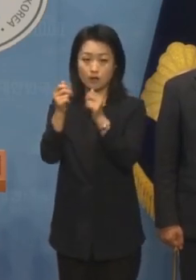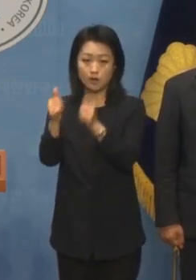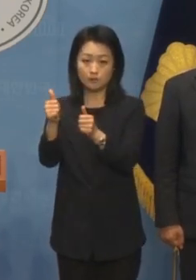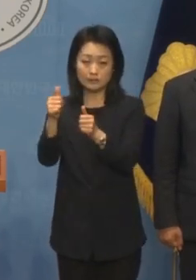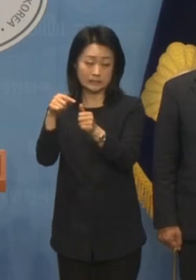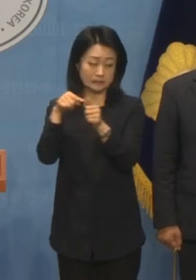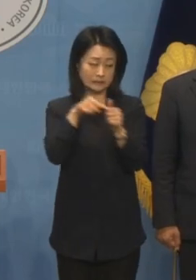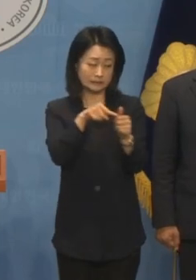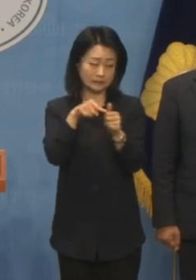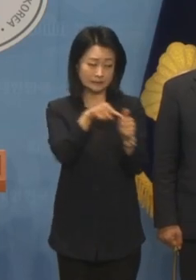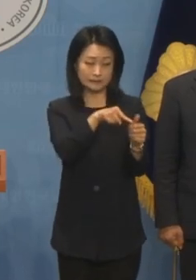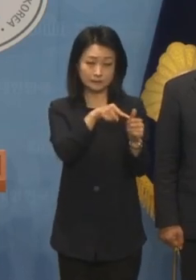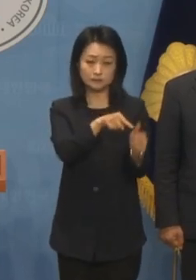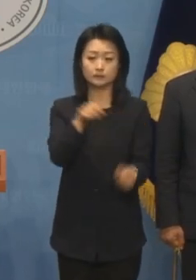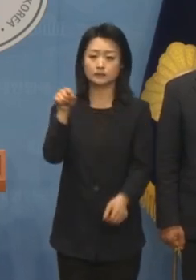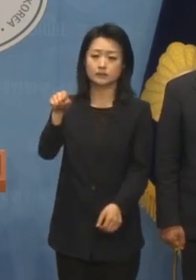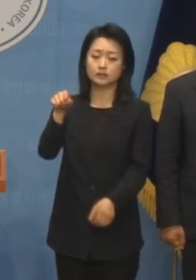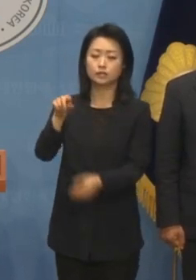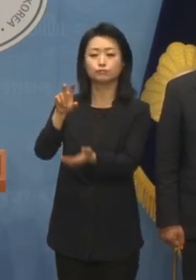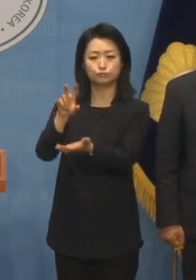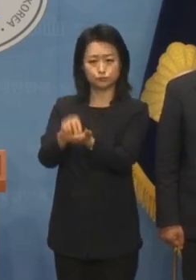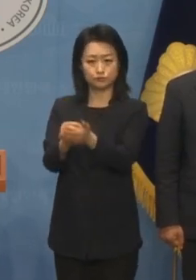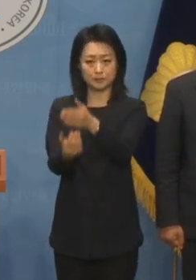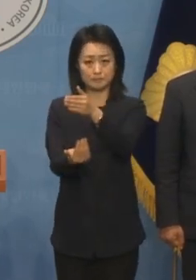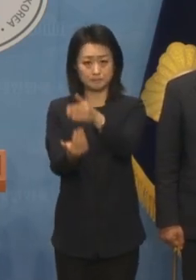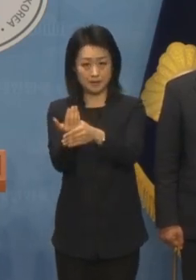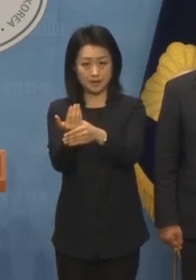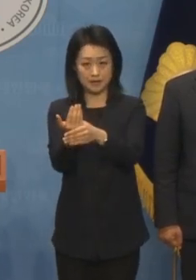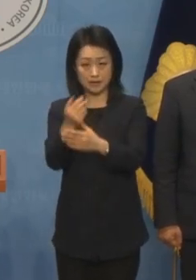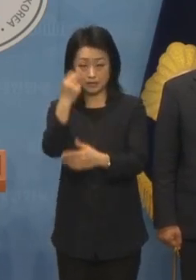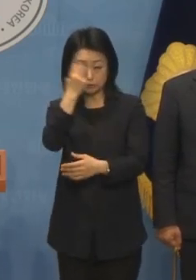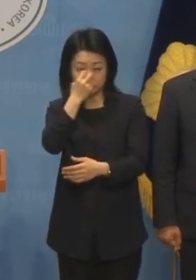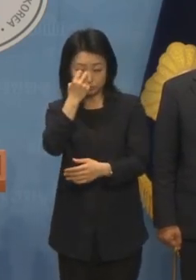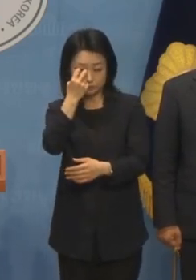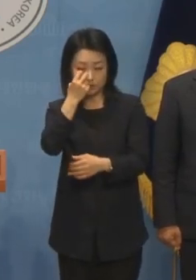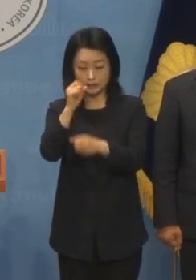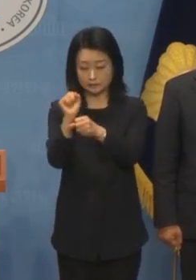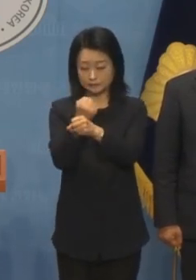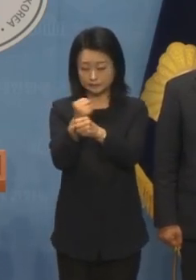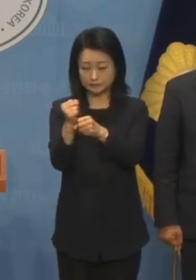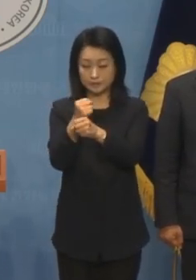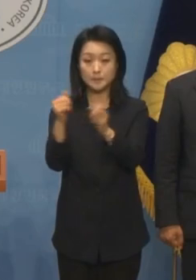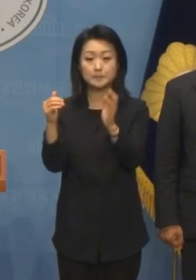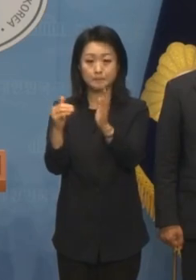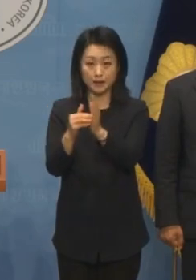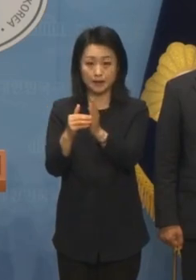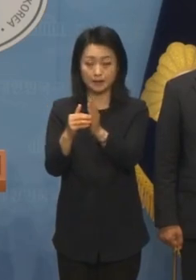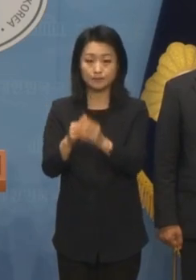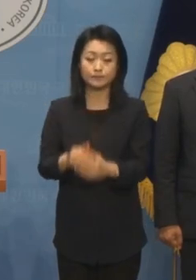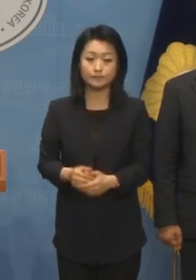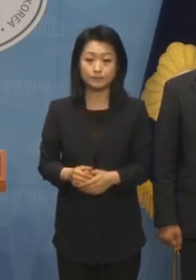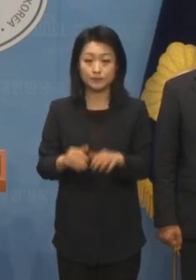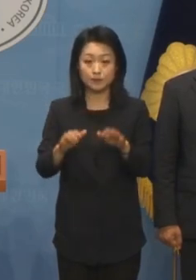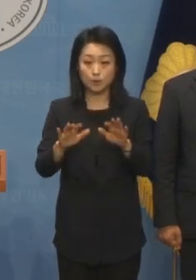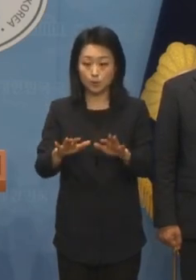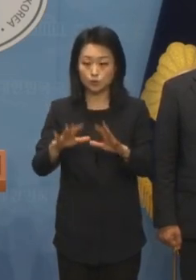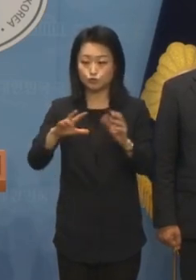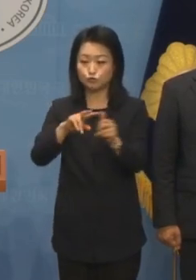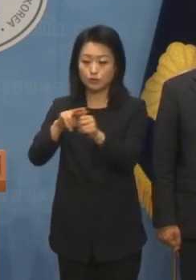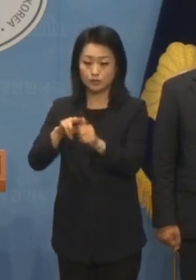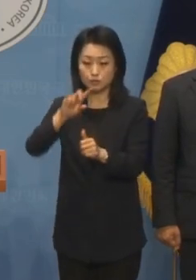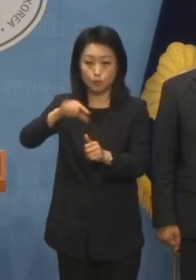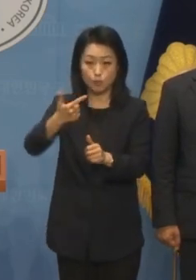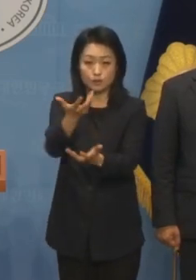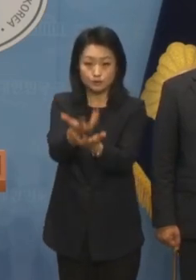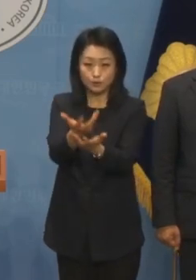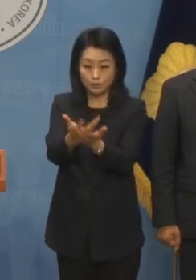그렇게 검찰에서 주장을 하고 수사 방향을 그쪽으로 조작해 갔는데, 국정원 문건을 통해서 뉴스타파가